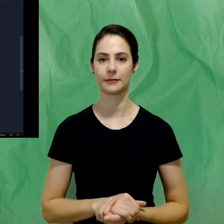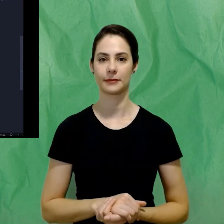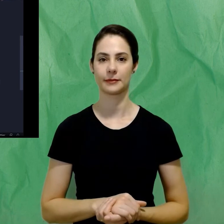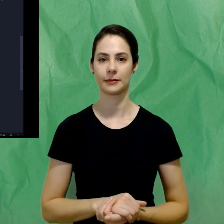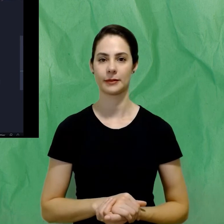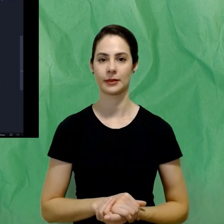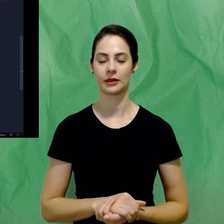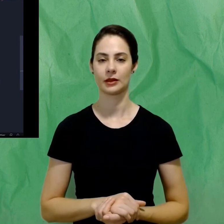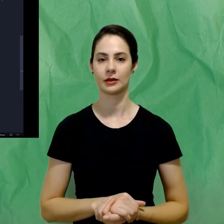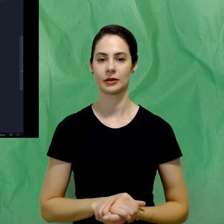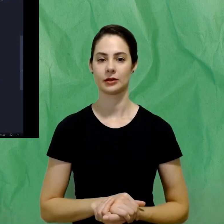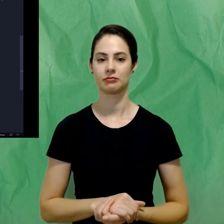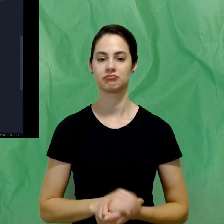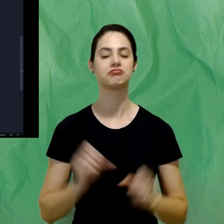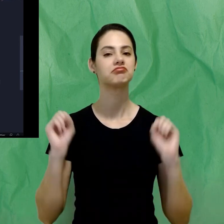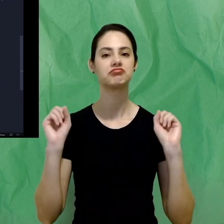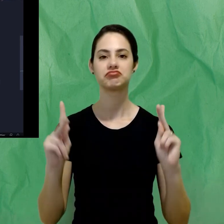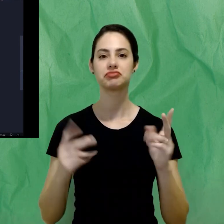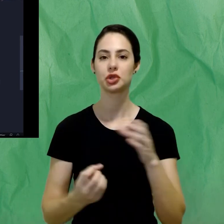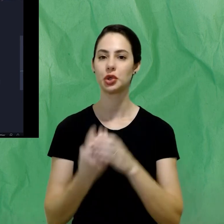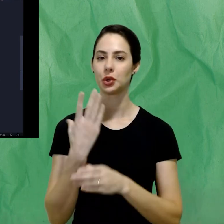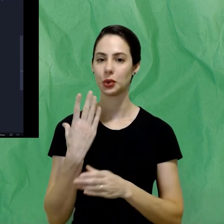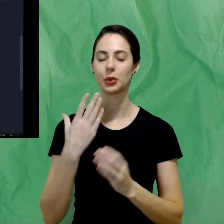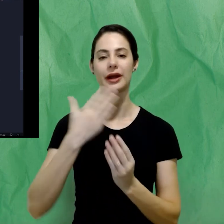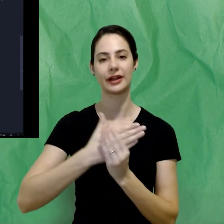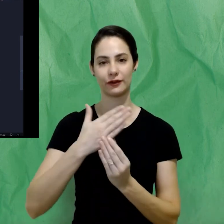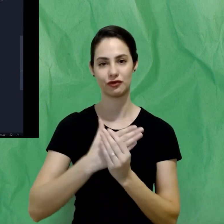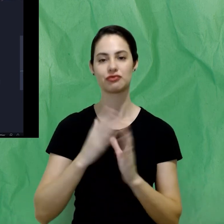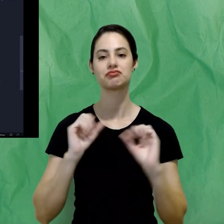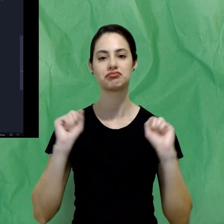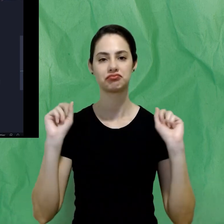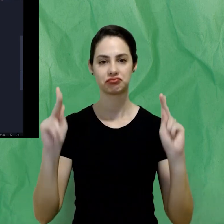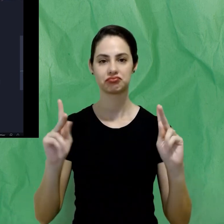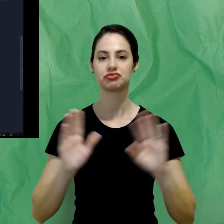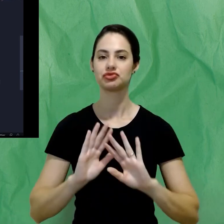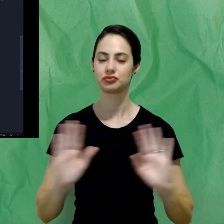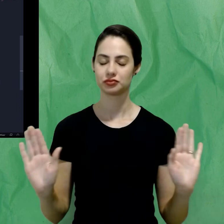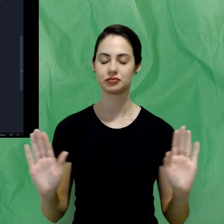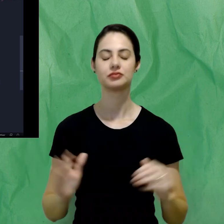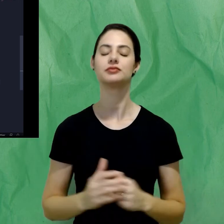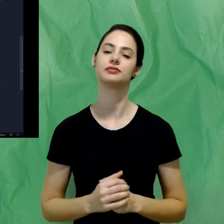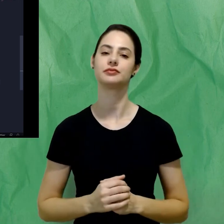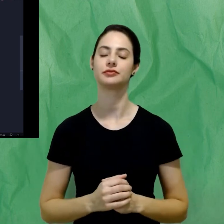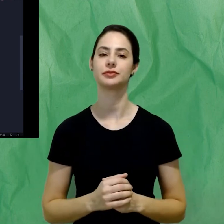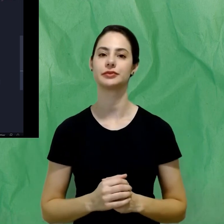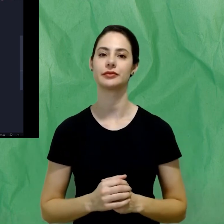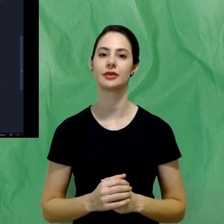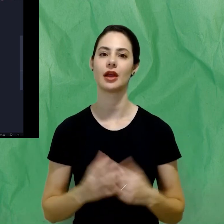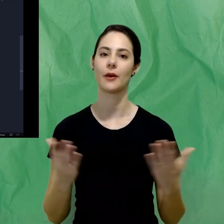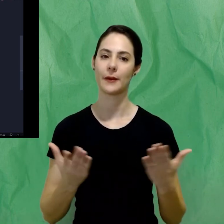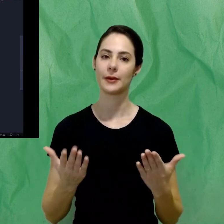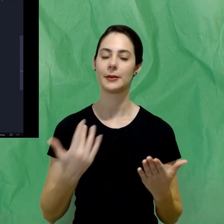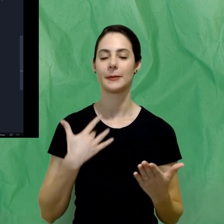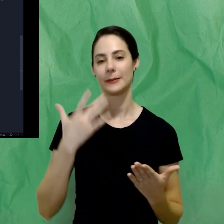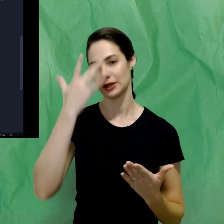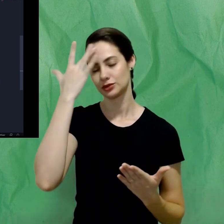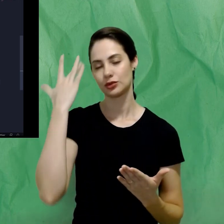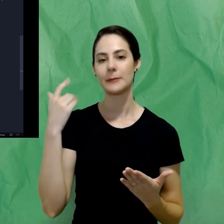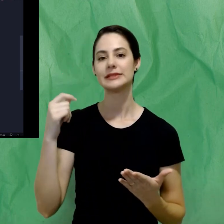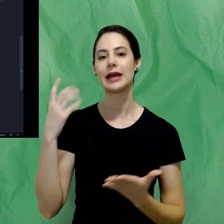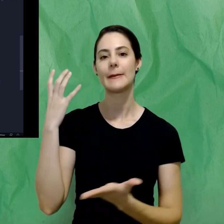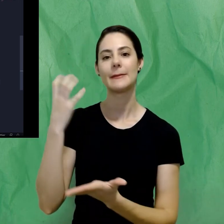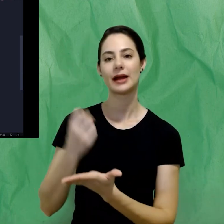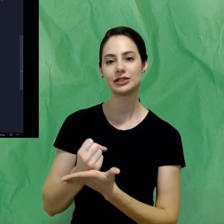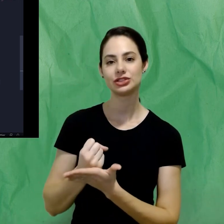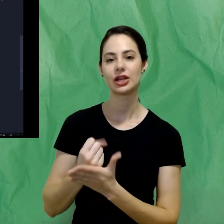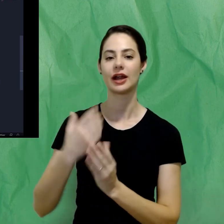ver. Beleza, criei o meu arquivo agora. Agora que eu criei um arquivo, eu preciso falar o seguinte, ó, o usuário precisa